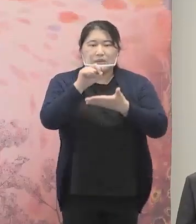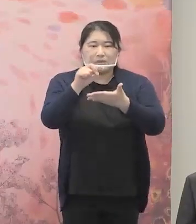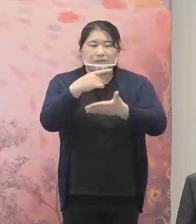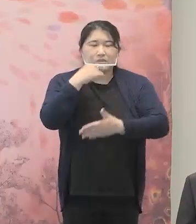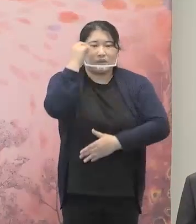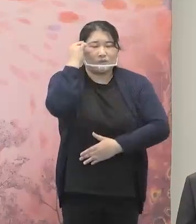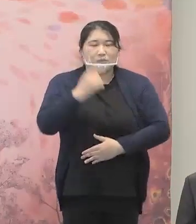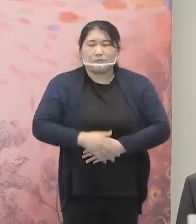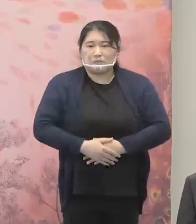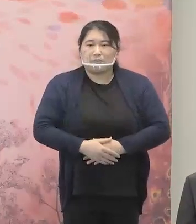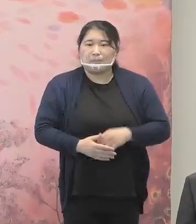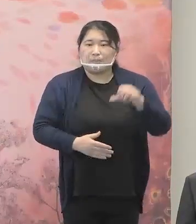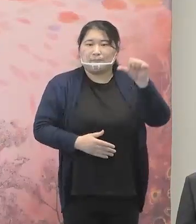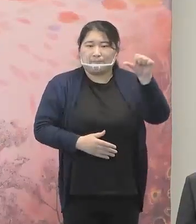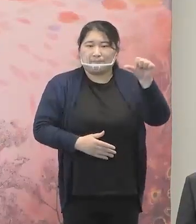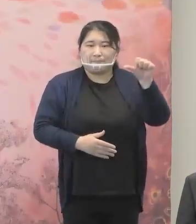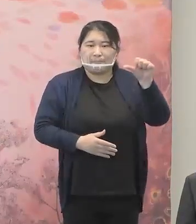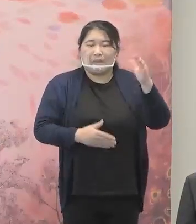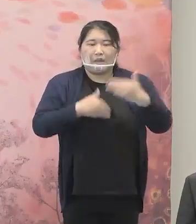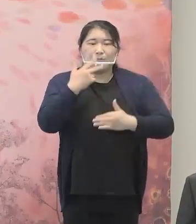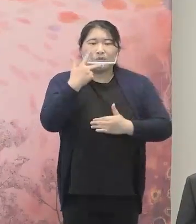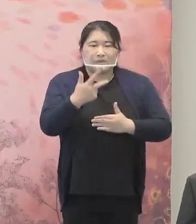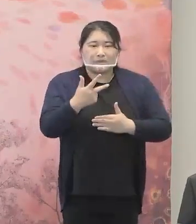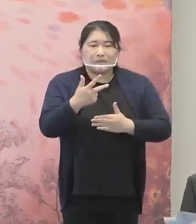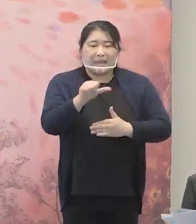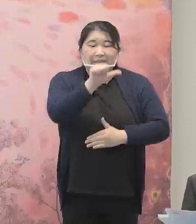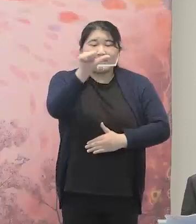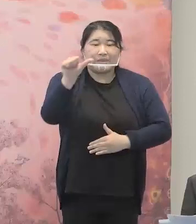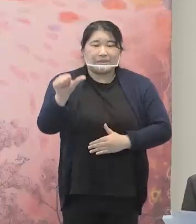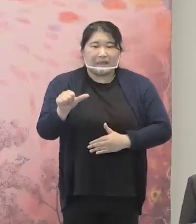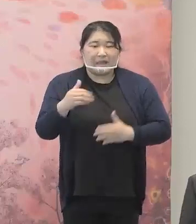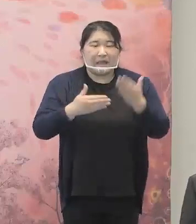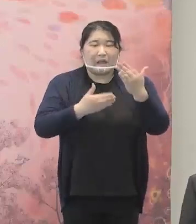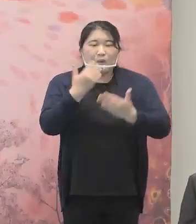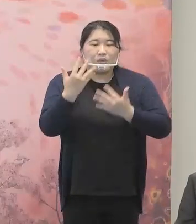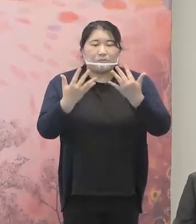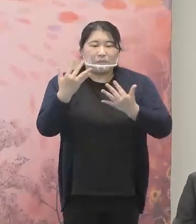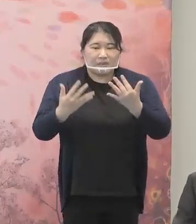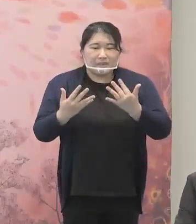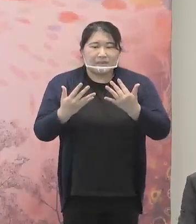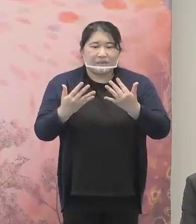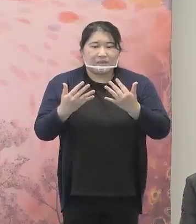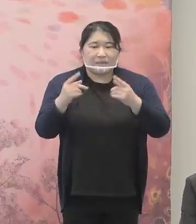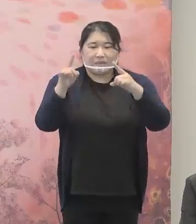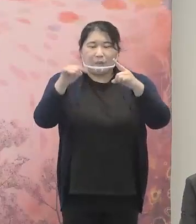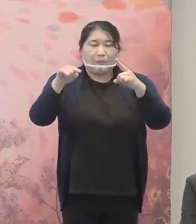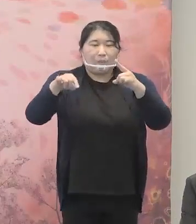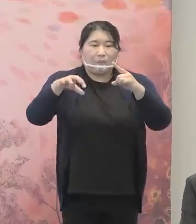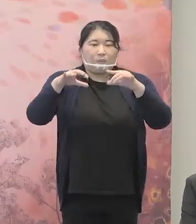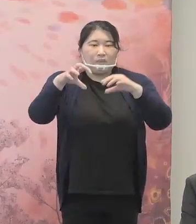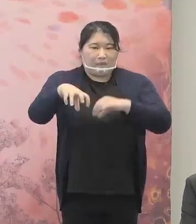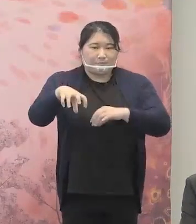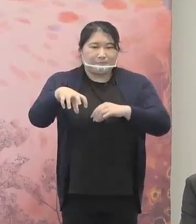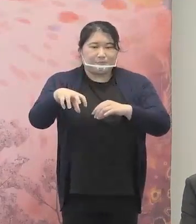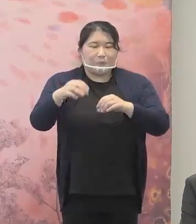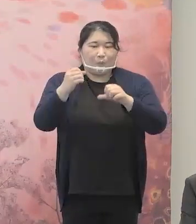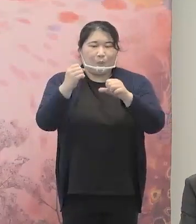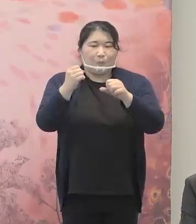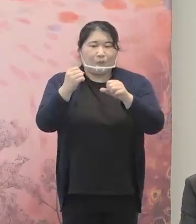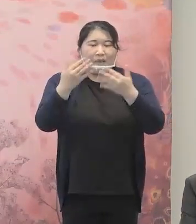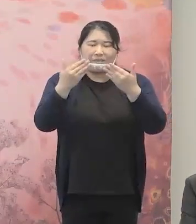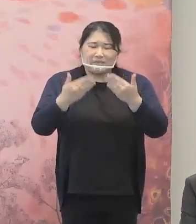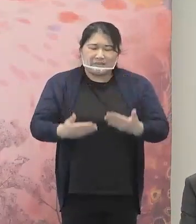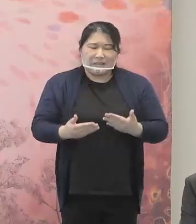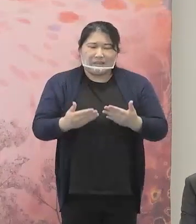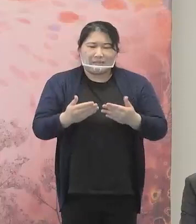括弧5多少青森市アリーナ及び青森セントラルパークと整備運営事業建設工事安全祈願